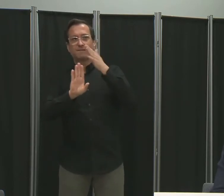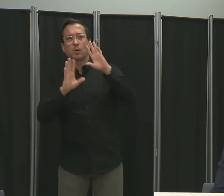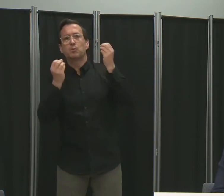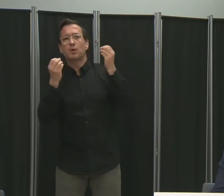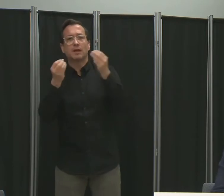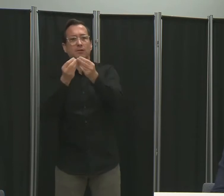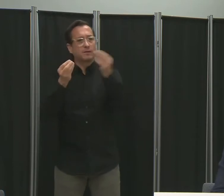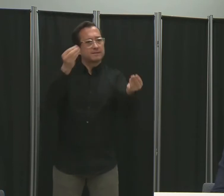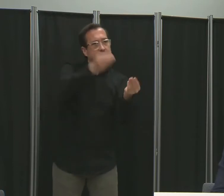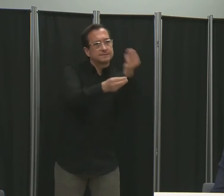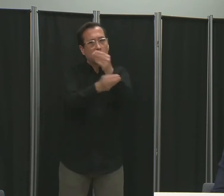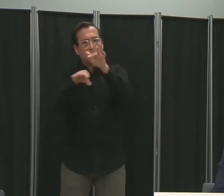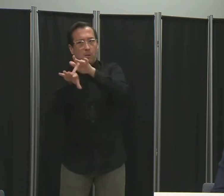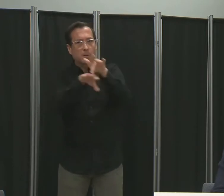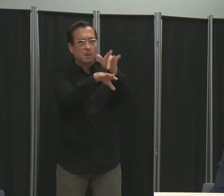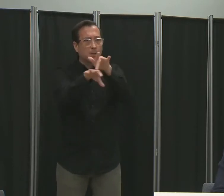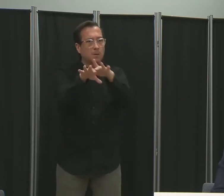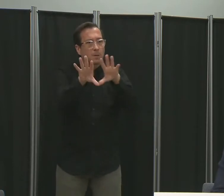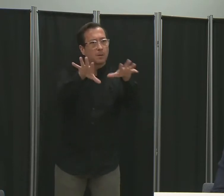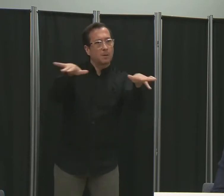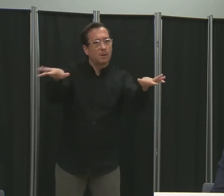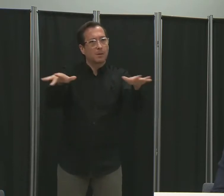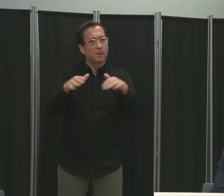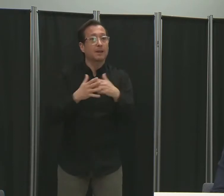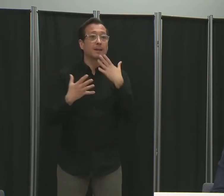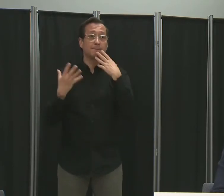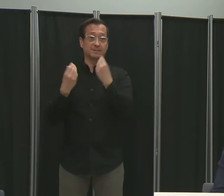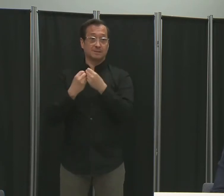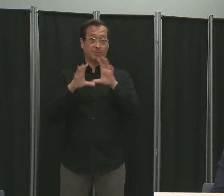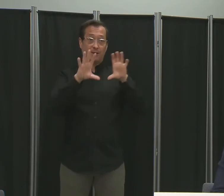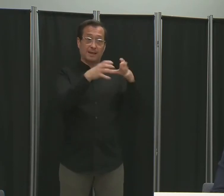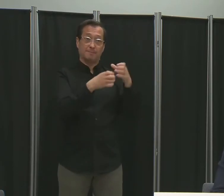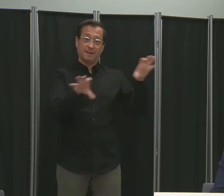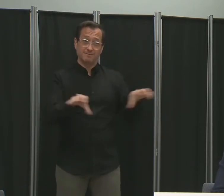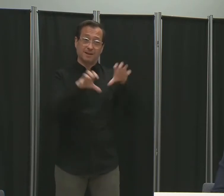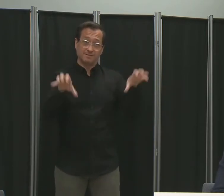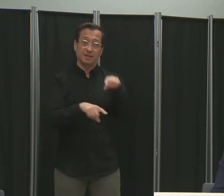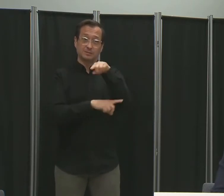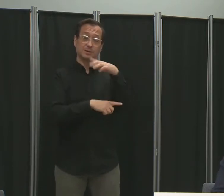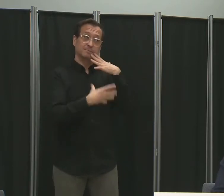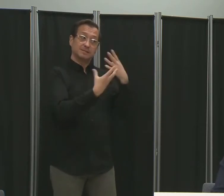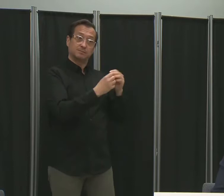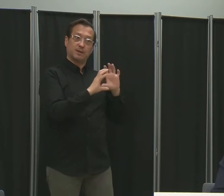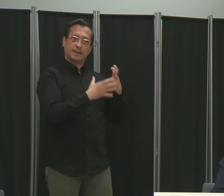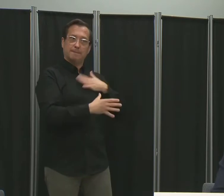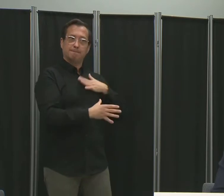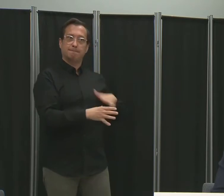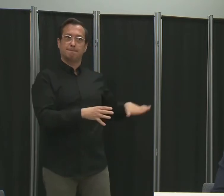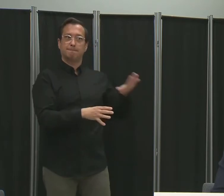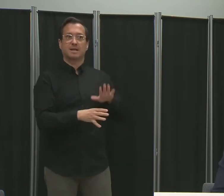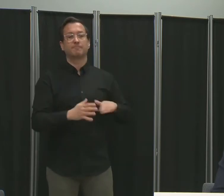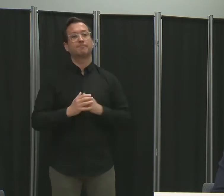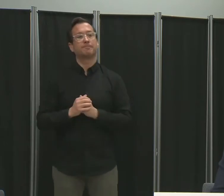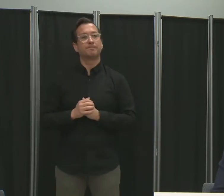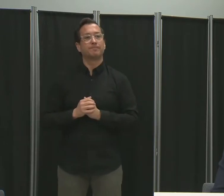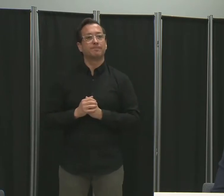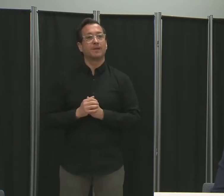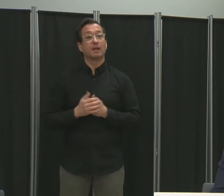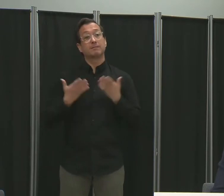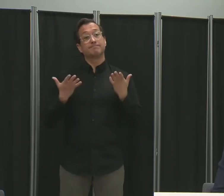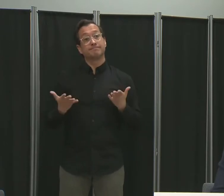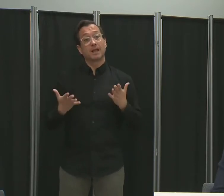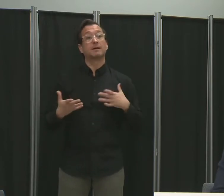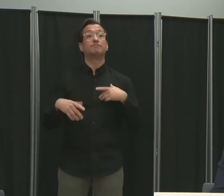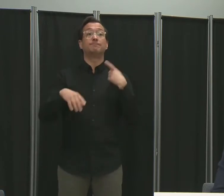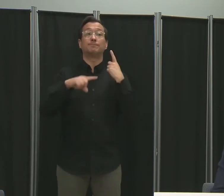je remercie mon équipe d'avoir travaillé cela le point qui peut être plus positif depuis la